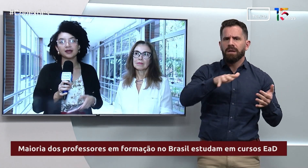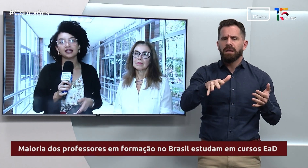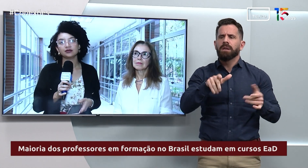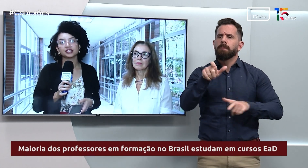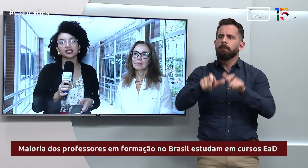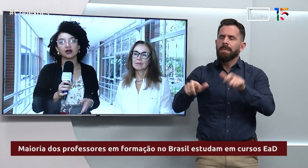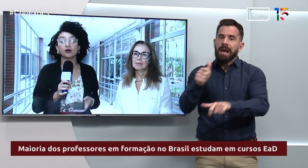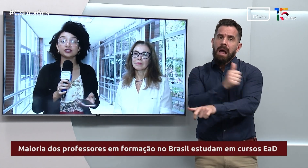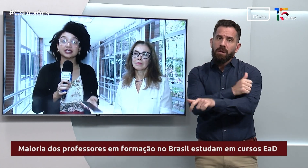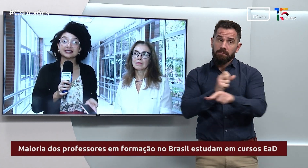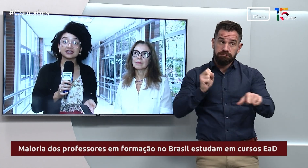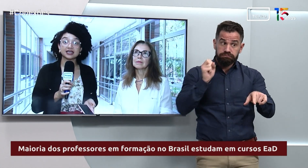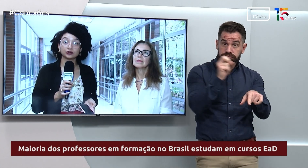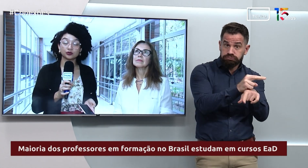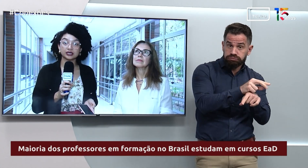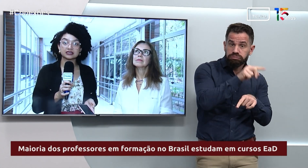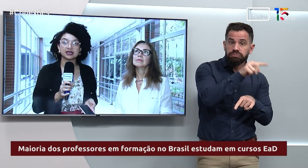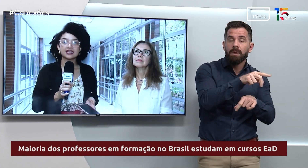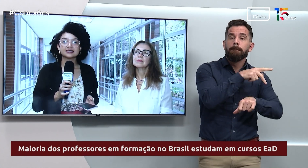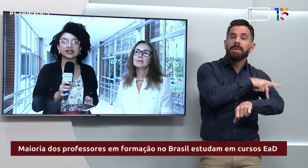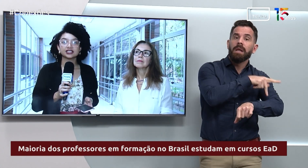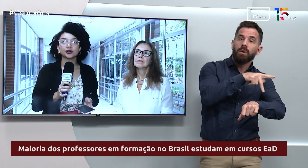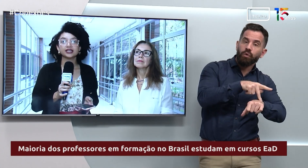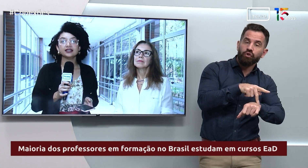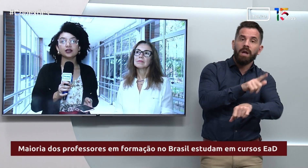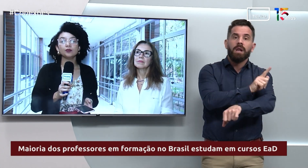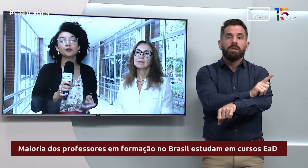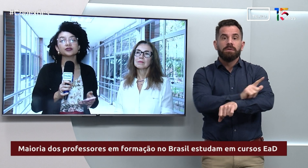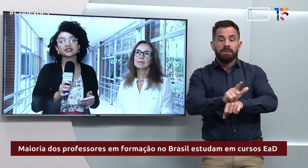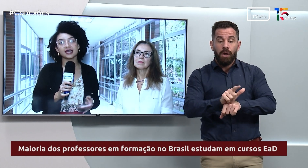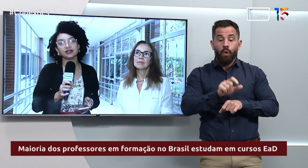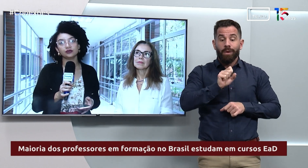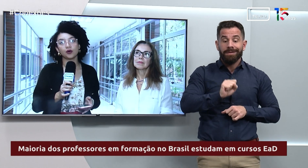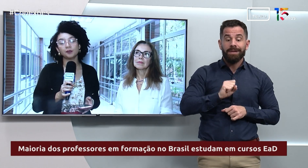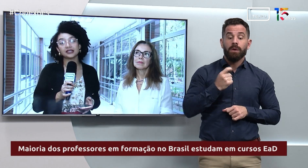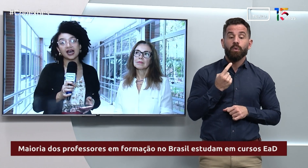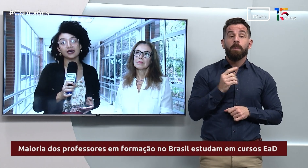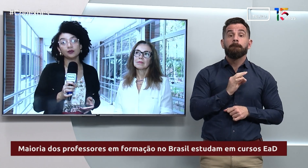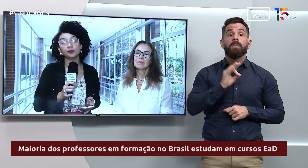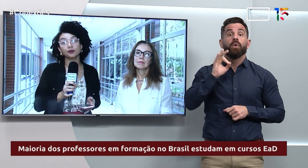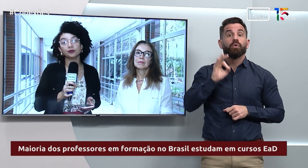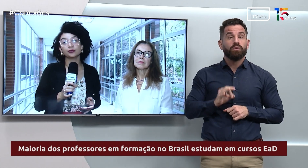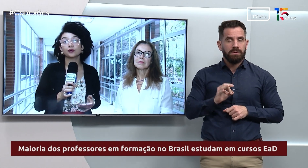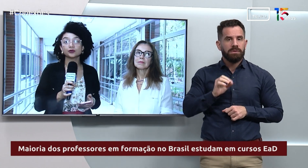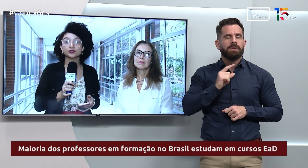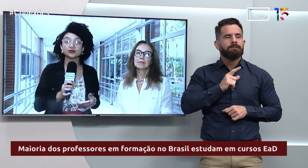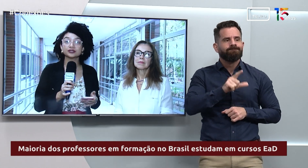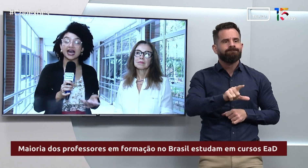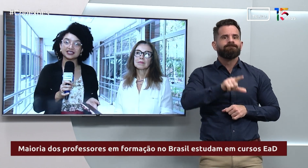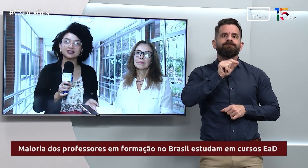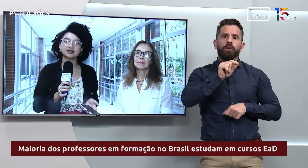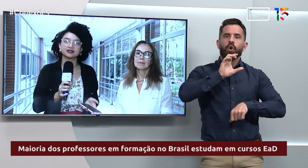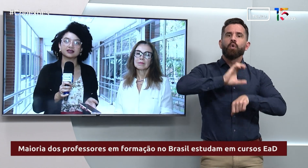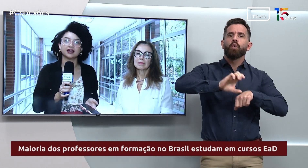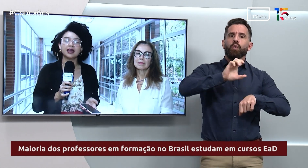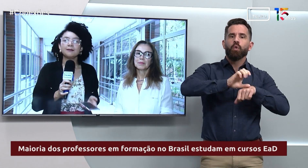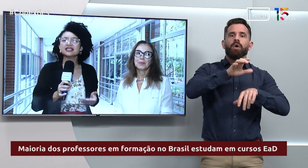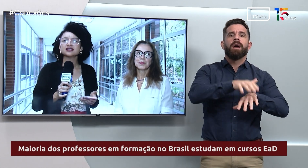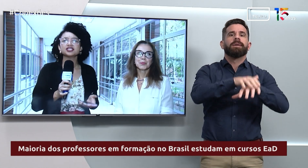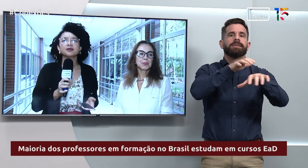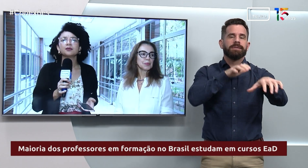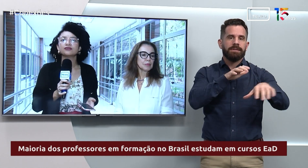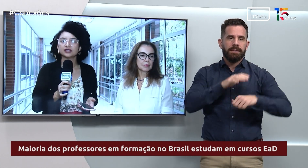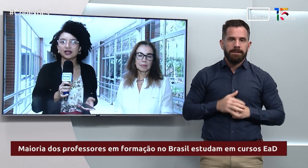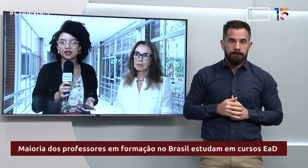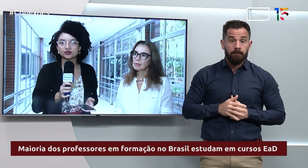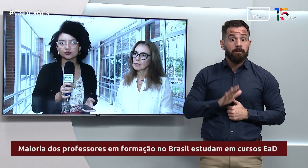de pedagogia ou de licenciaturas, cerca de 81% optaram por cursos à distância. Mas